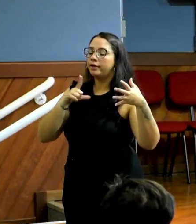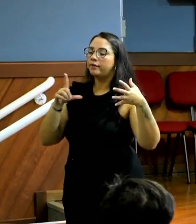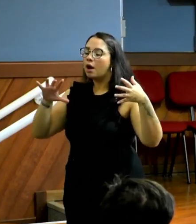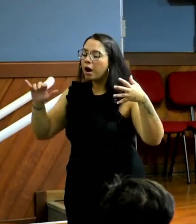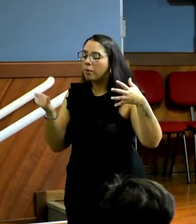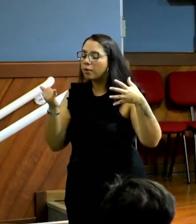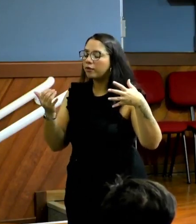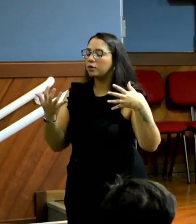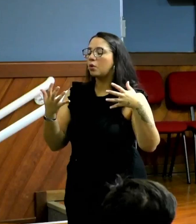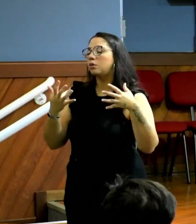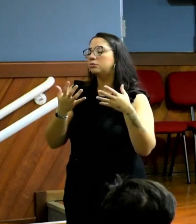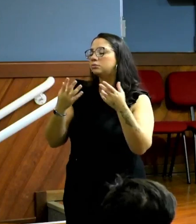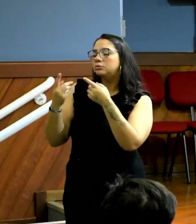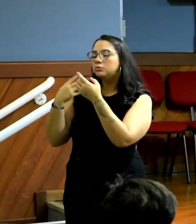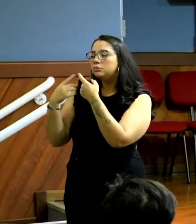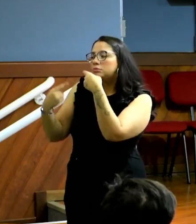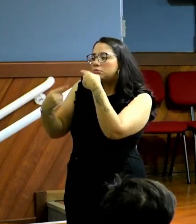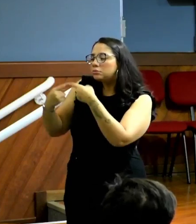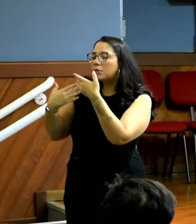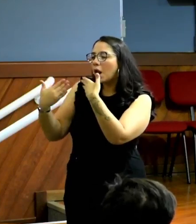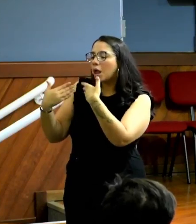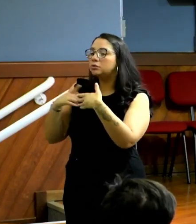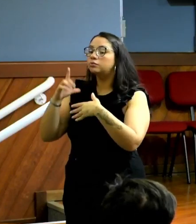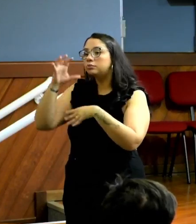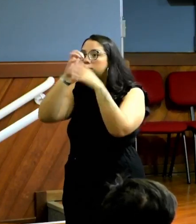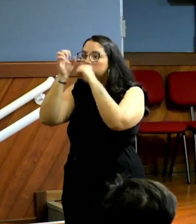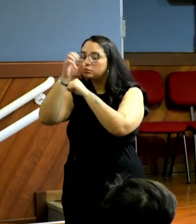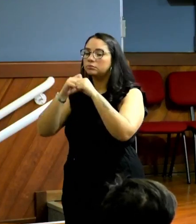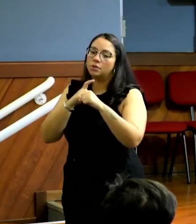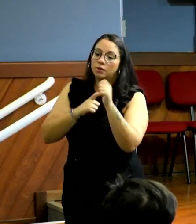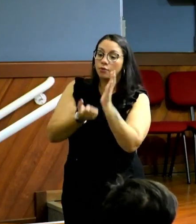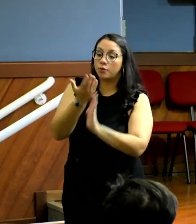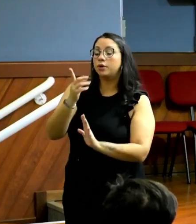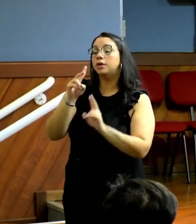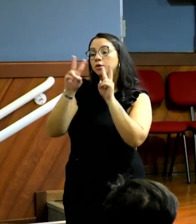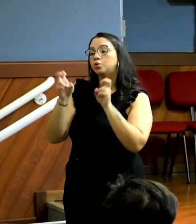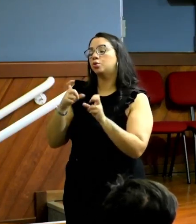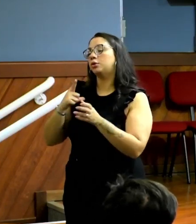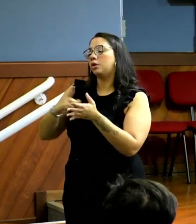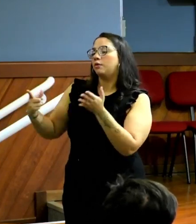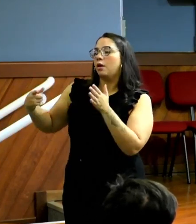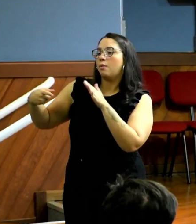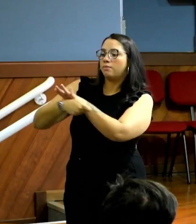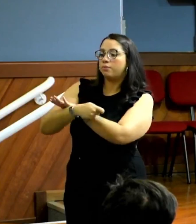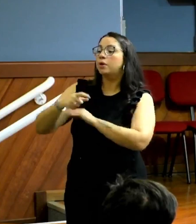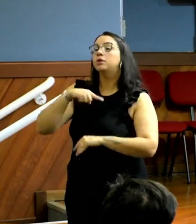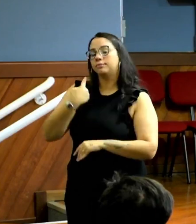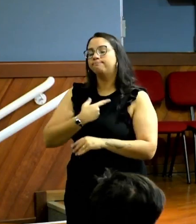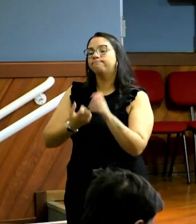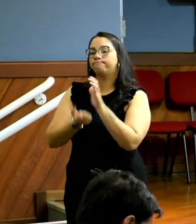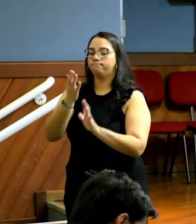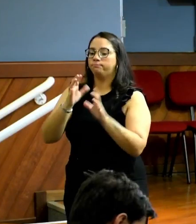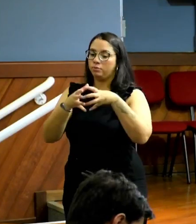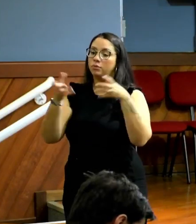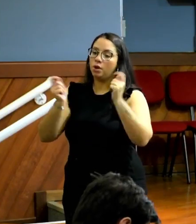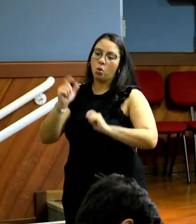discussões que nós tivemos, né, justamente de um recurso que veio externo que a gente conseguiu essa configuração. Eu acho que é